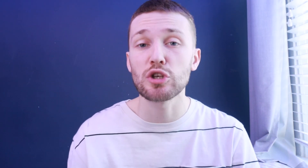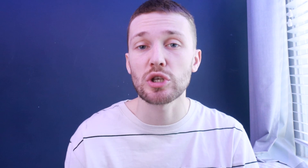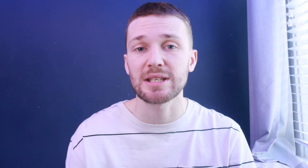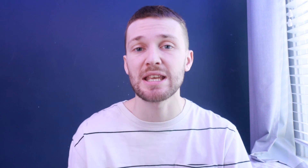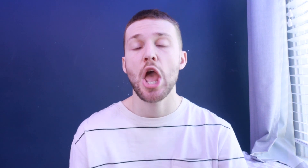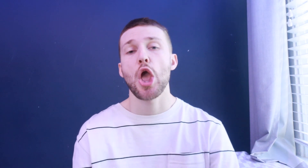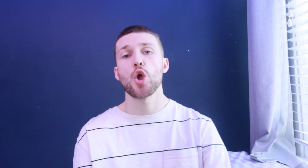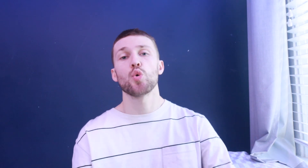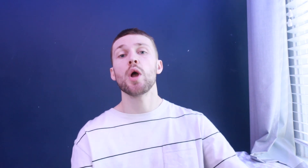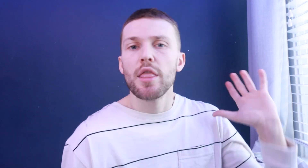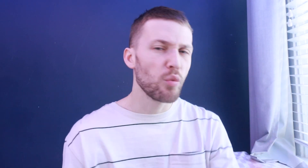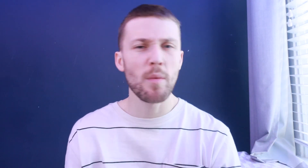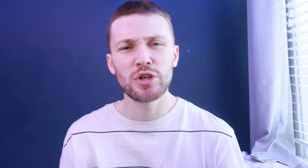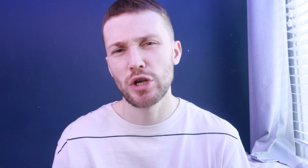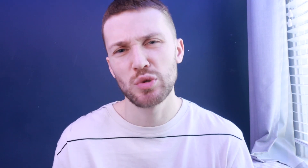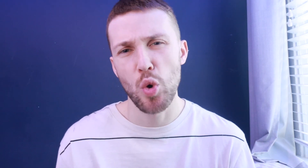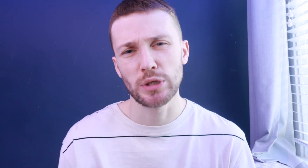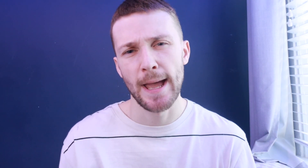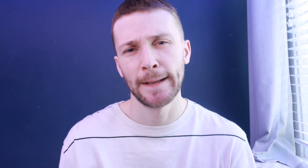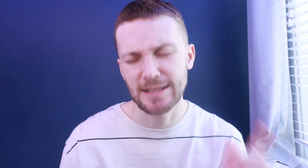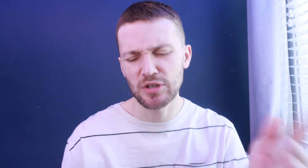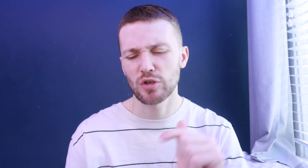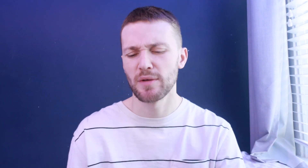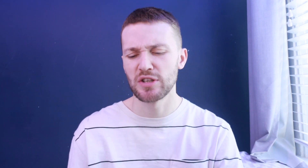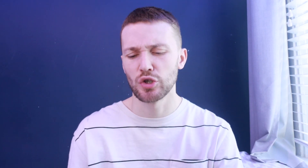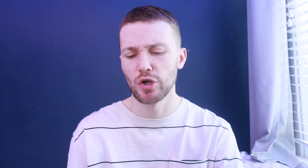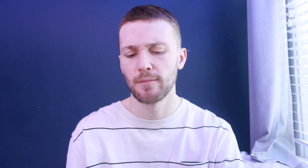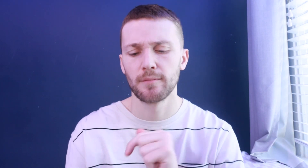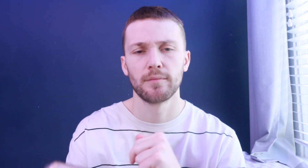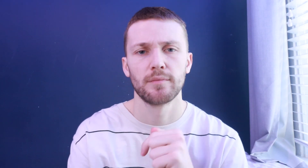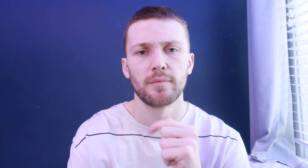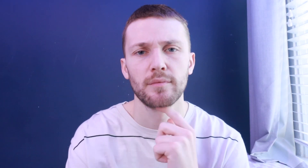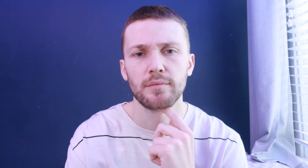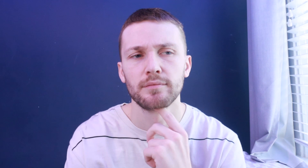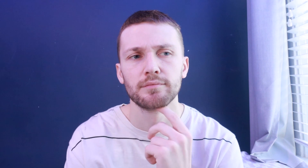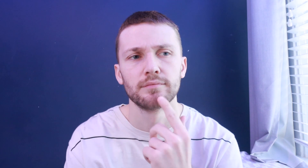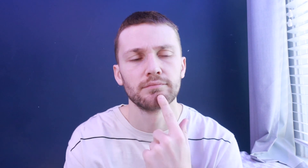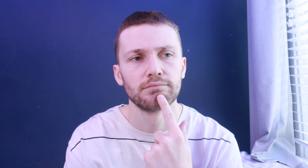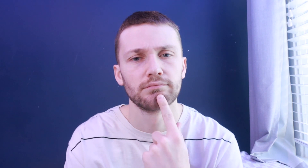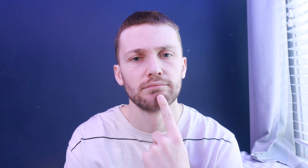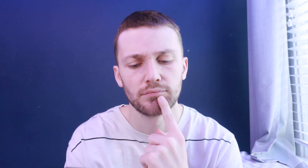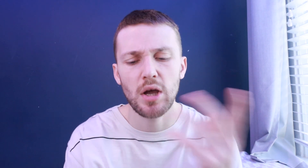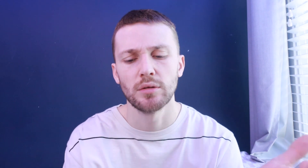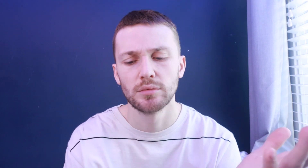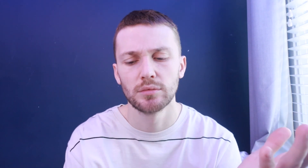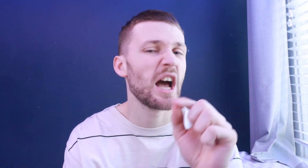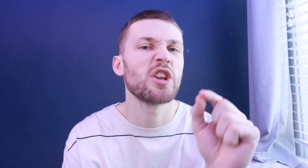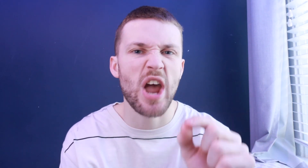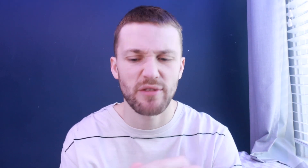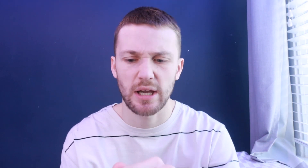trio dysgu yw the woman drinks water. A dyma sut mae fy'n swnio. De vrouwen drinken water. Oh, yn yr afach.